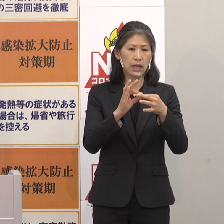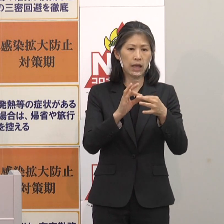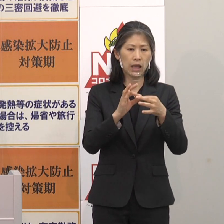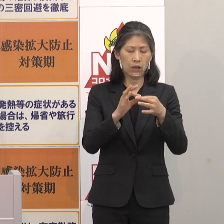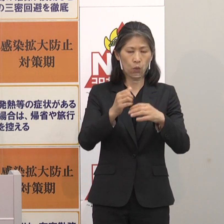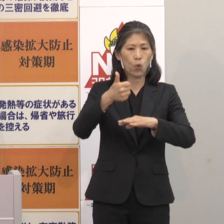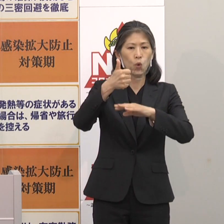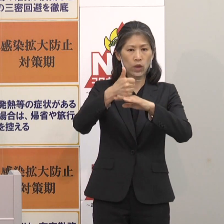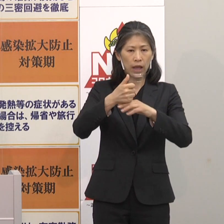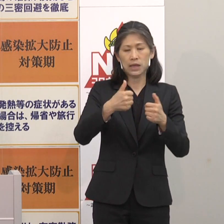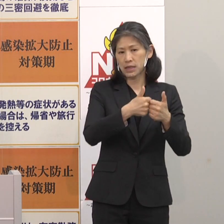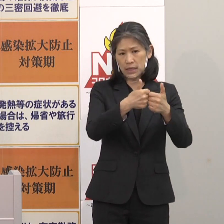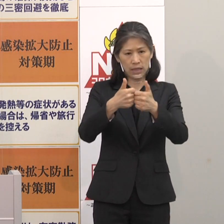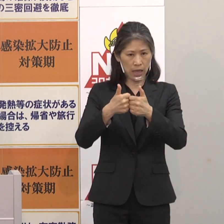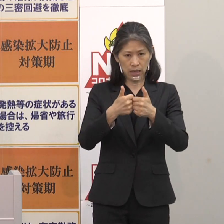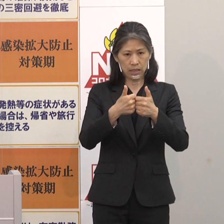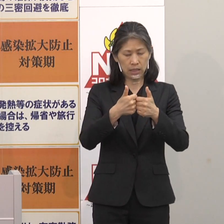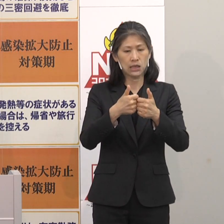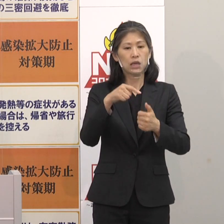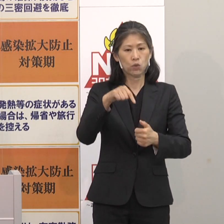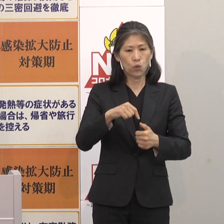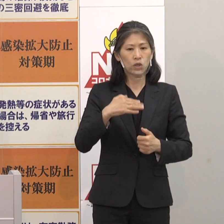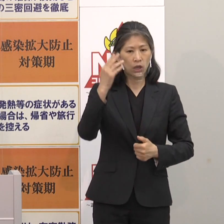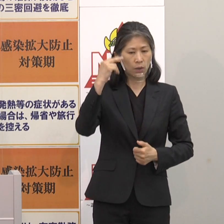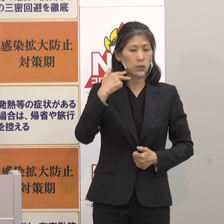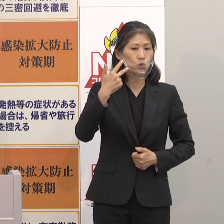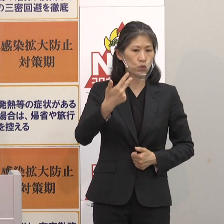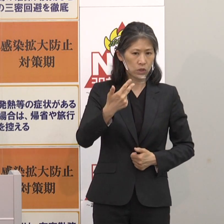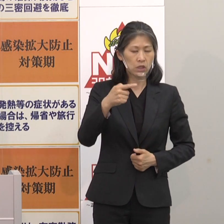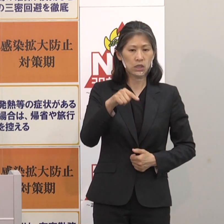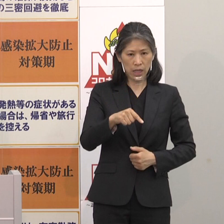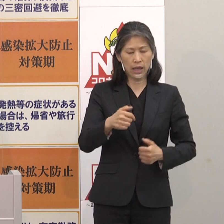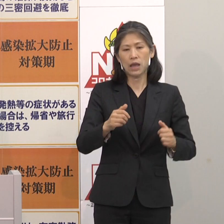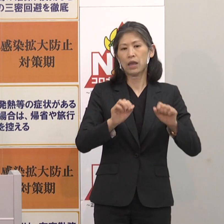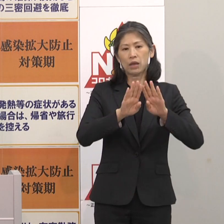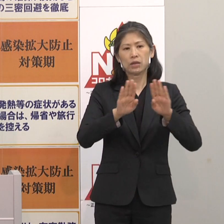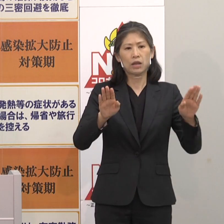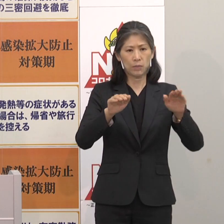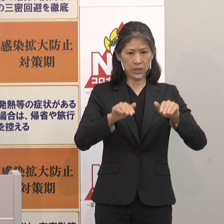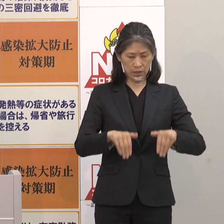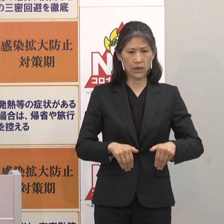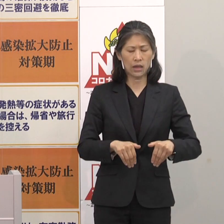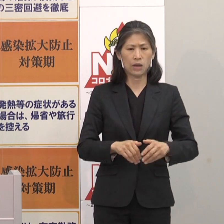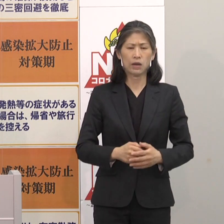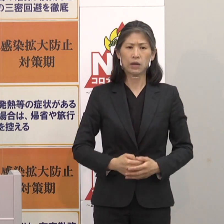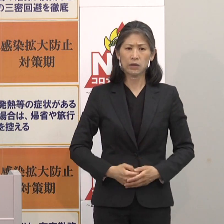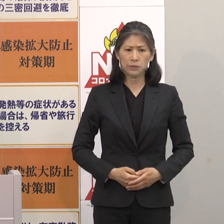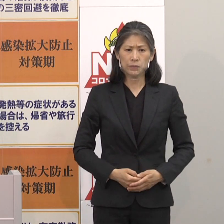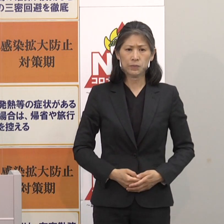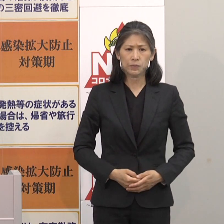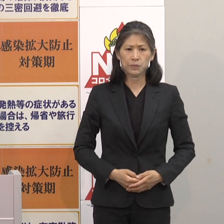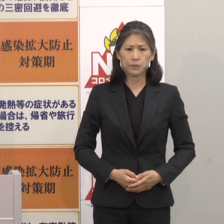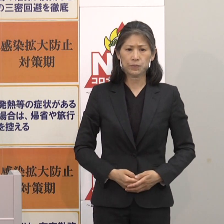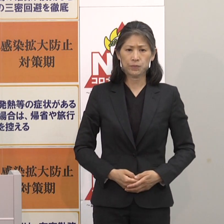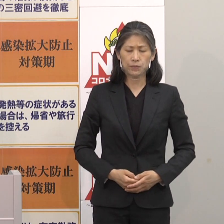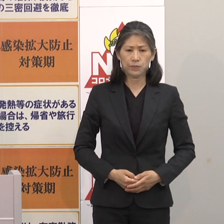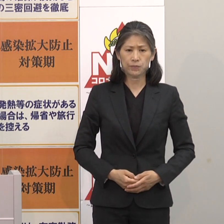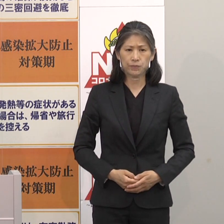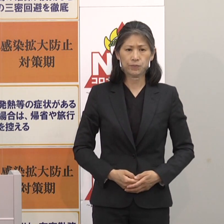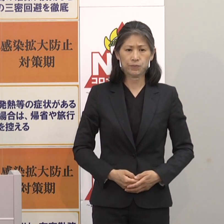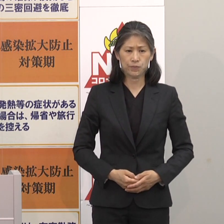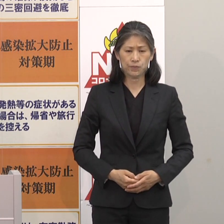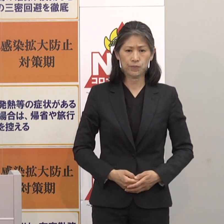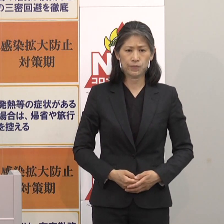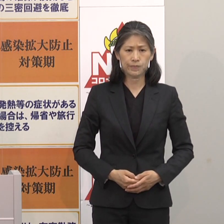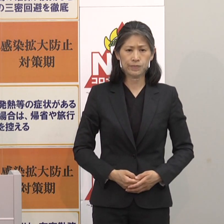臣会合がこの高松で開かれまして、非常にその後のですね、いわゆるマイスの進展に